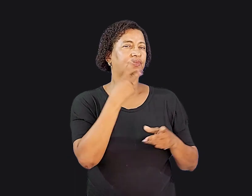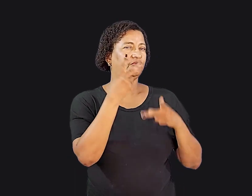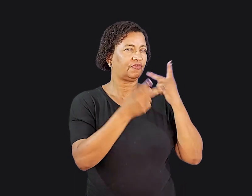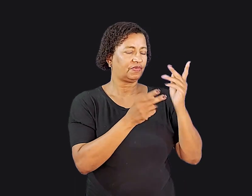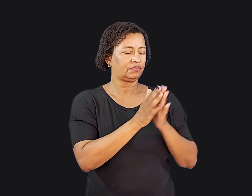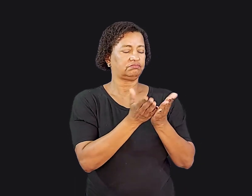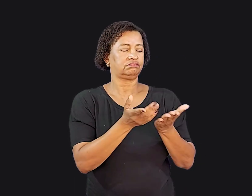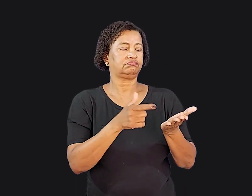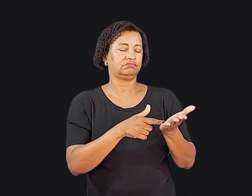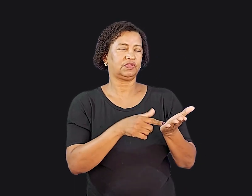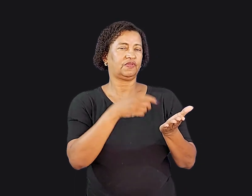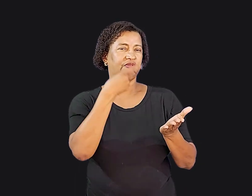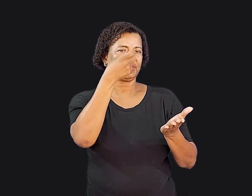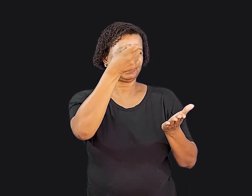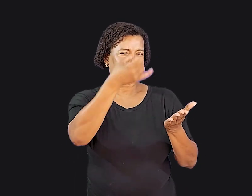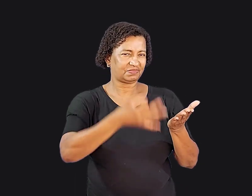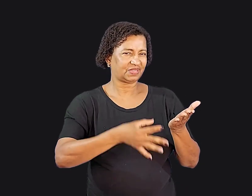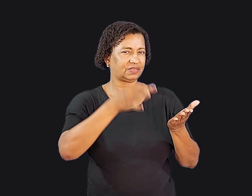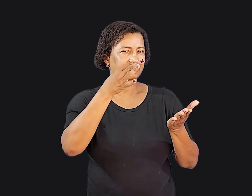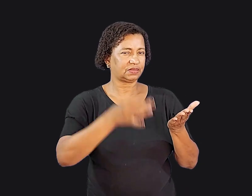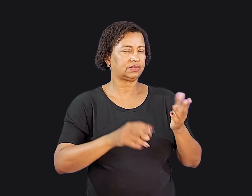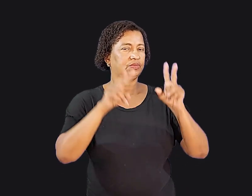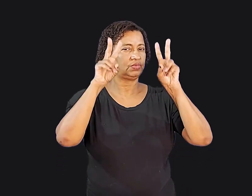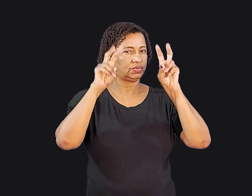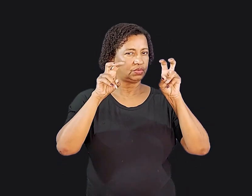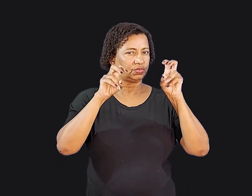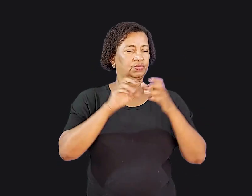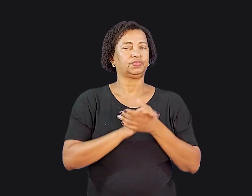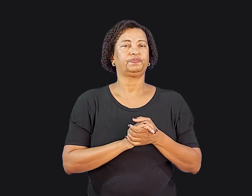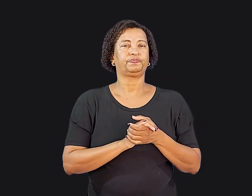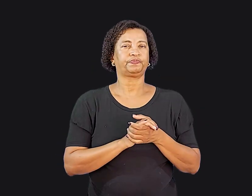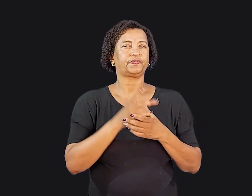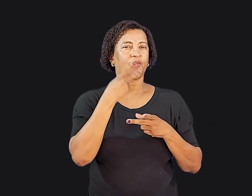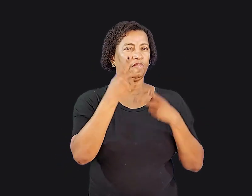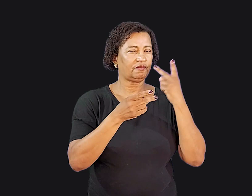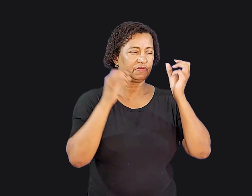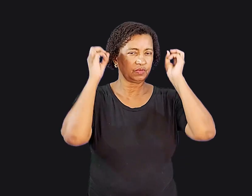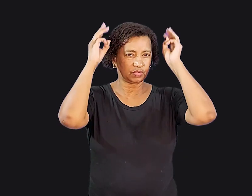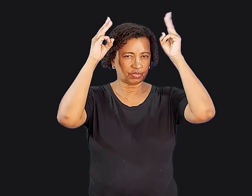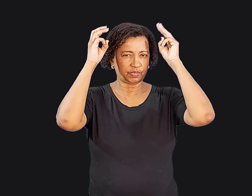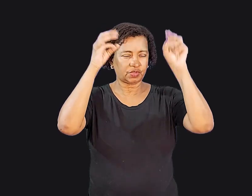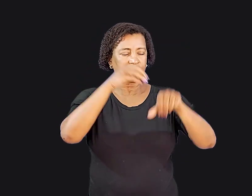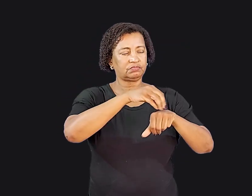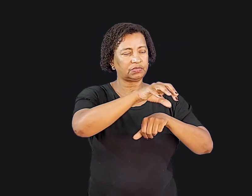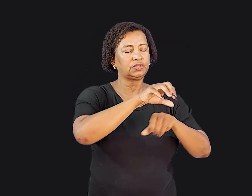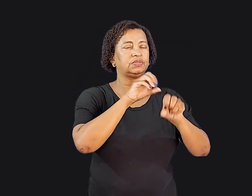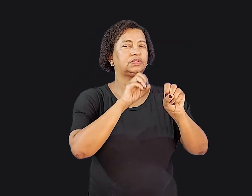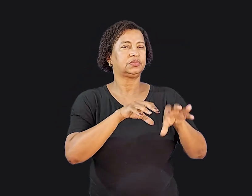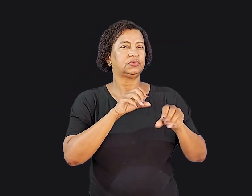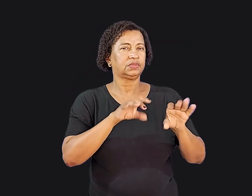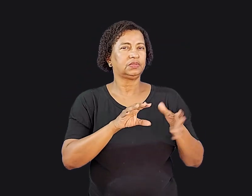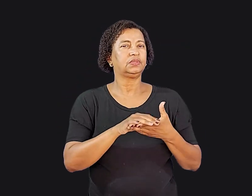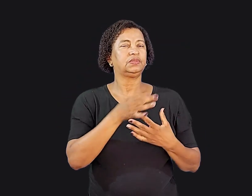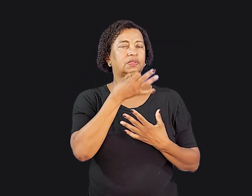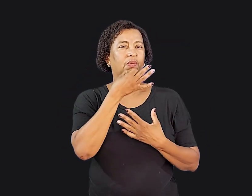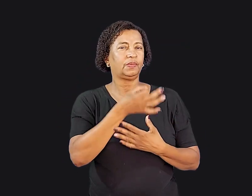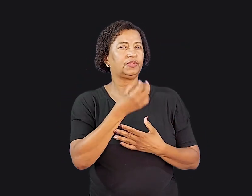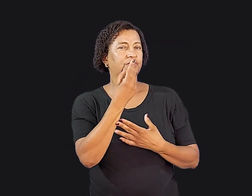a palavra definitiva nas Escrituras sobre o assunto. Ele citou Moisés e transmitiu o seu ensinamento sobre a posição judaico-cristã